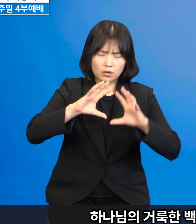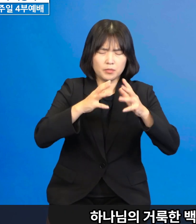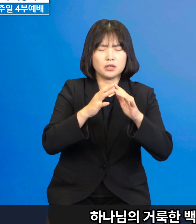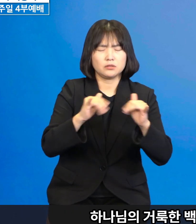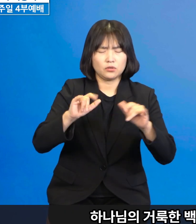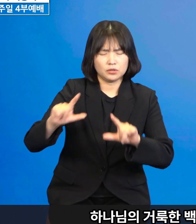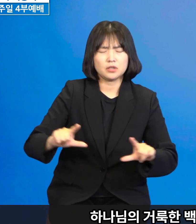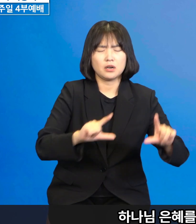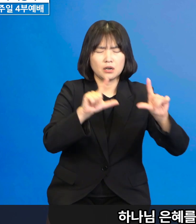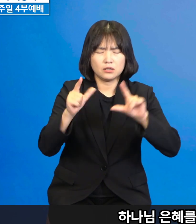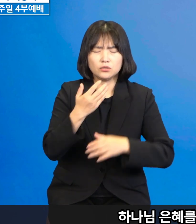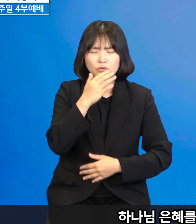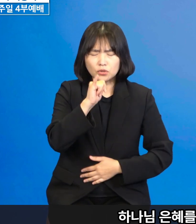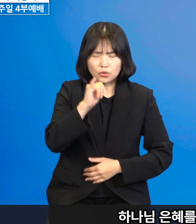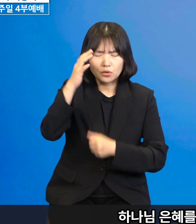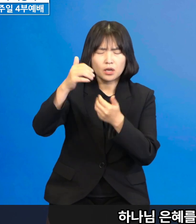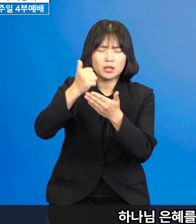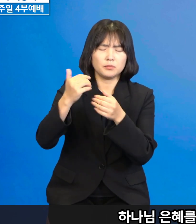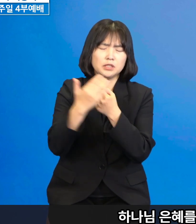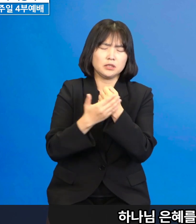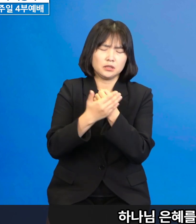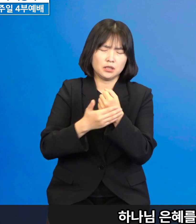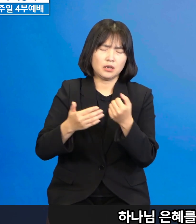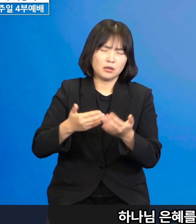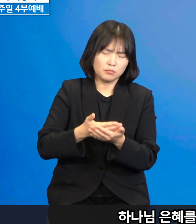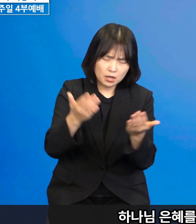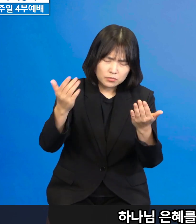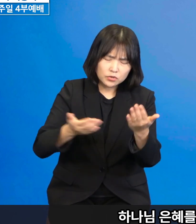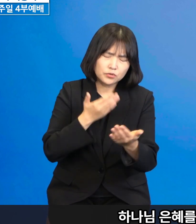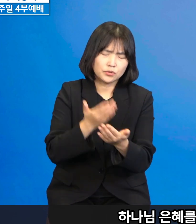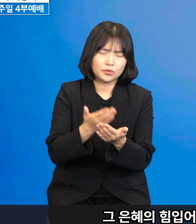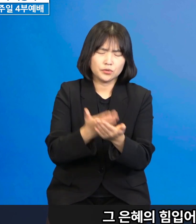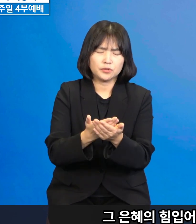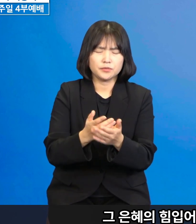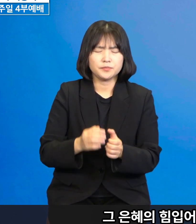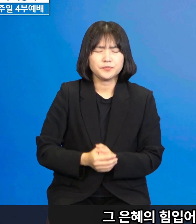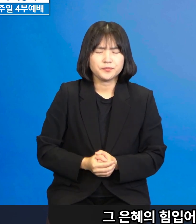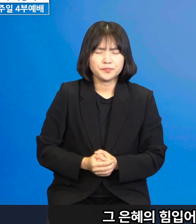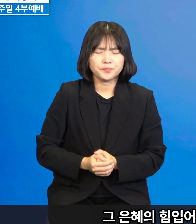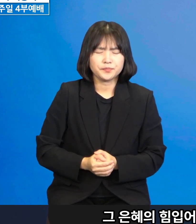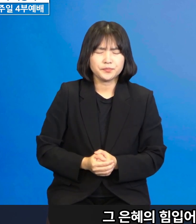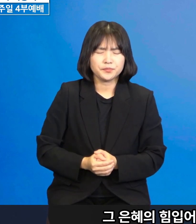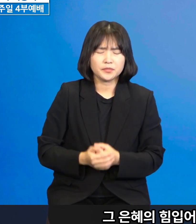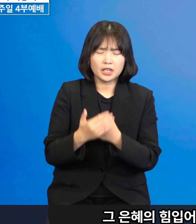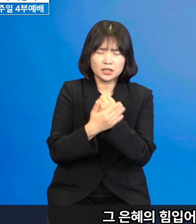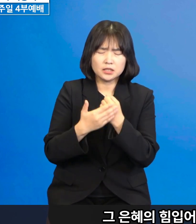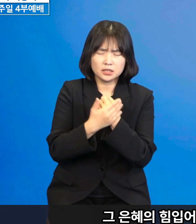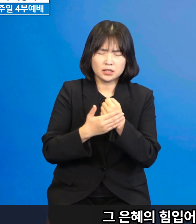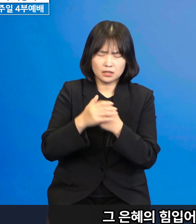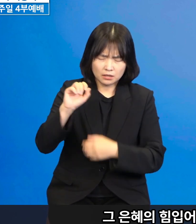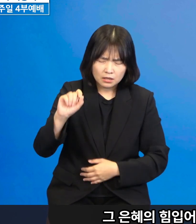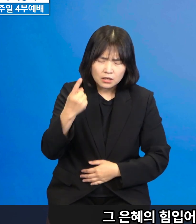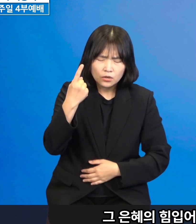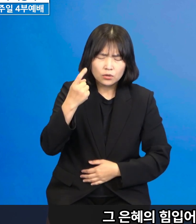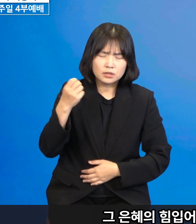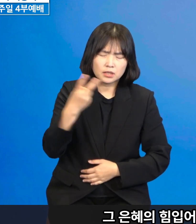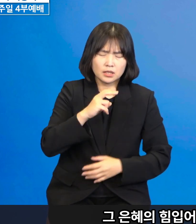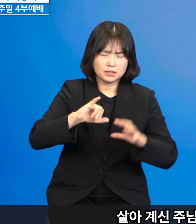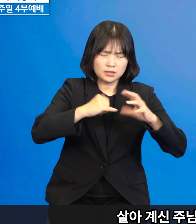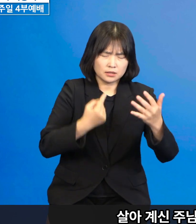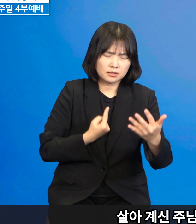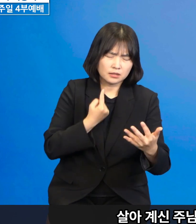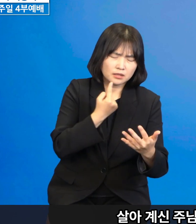백성으로 살아갈 수 있도록 하나님 은혜를 베풀어 주시옵소서. 그 은혜에 힘입어 다시 세상으로